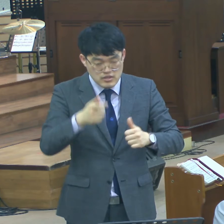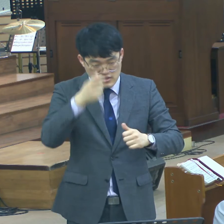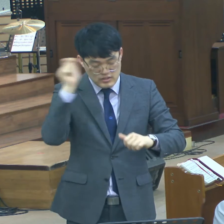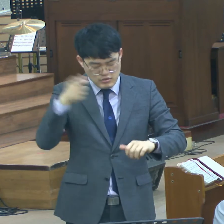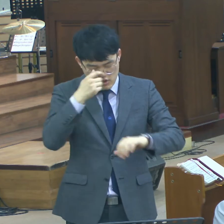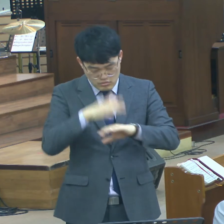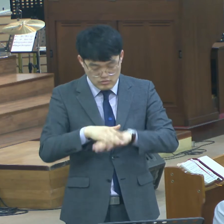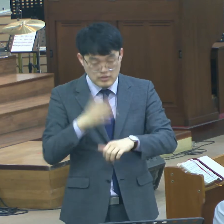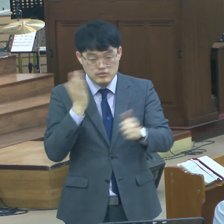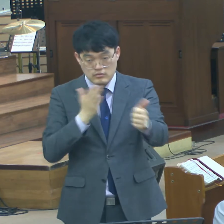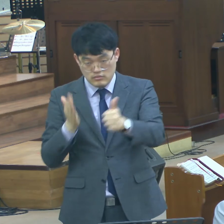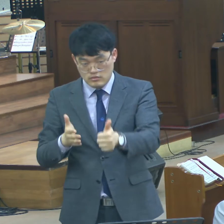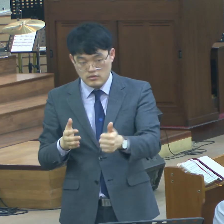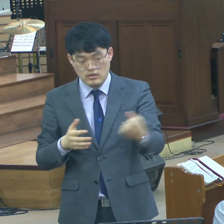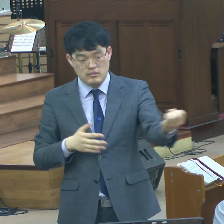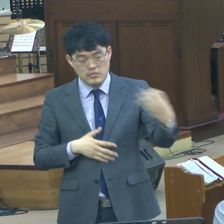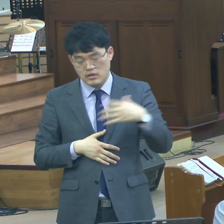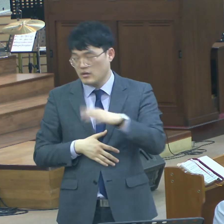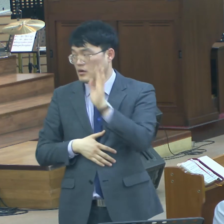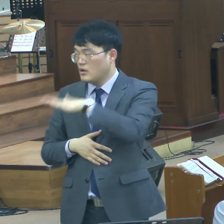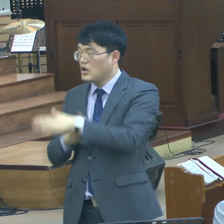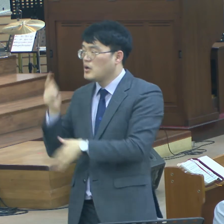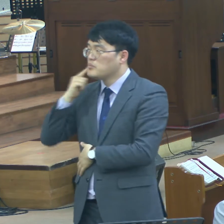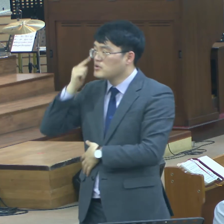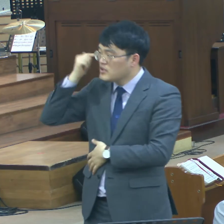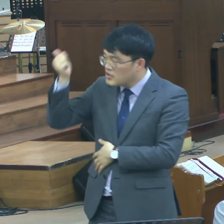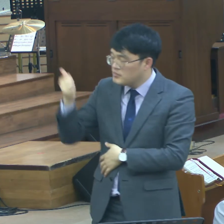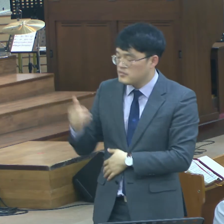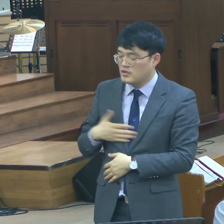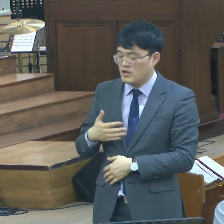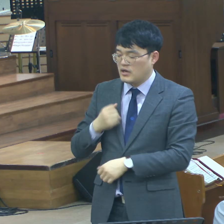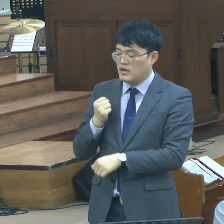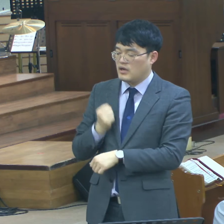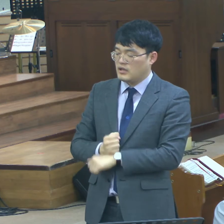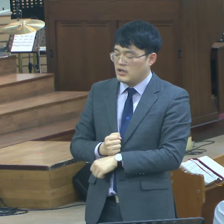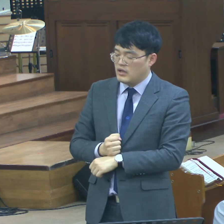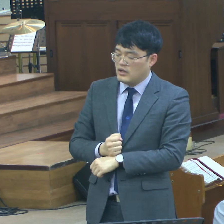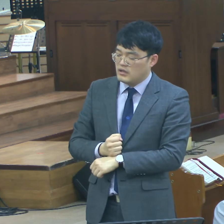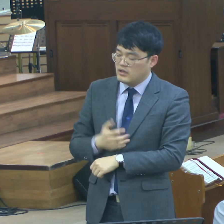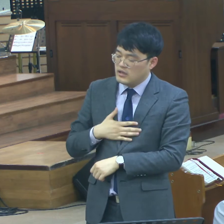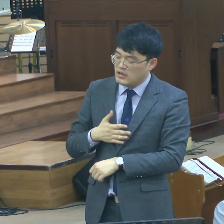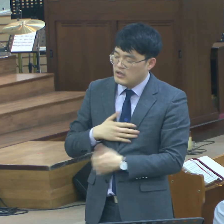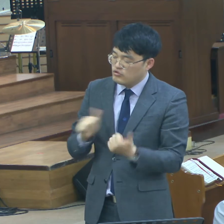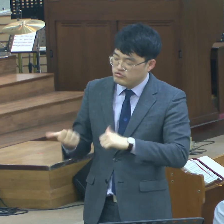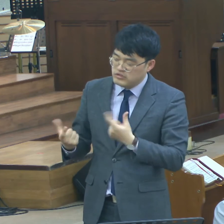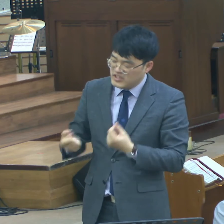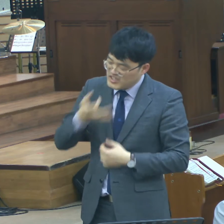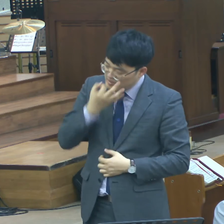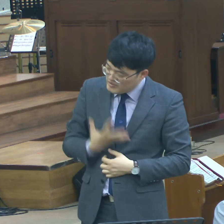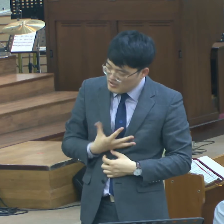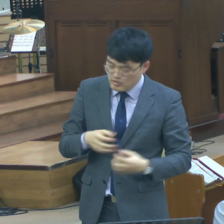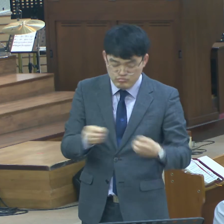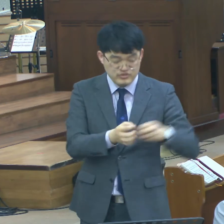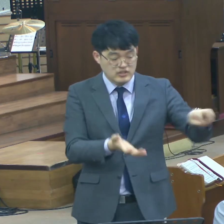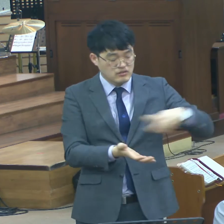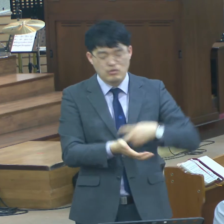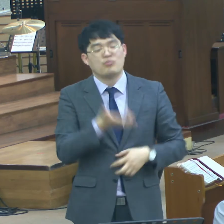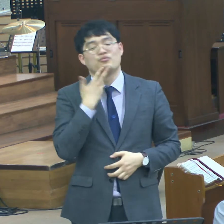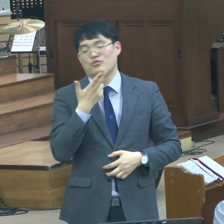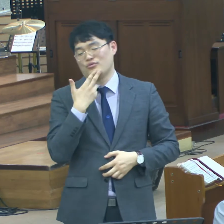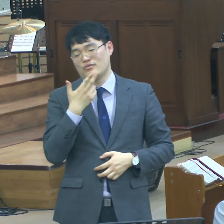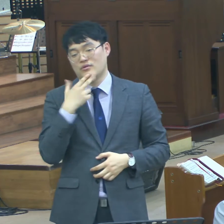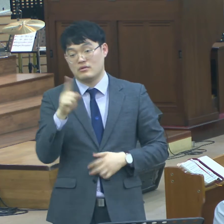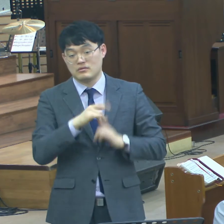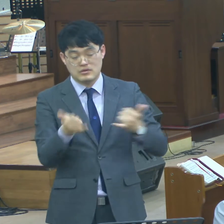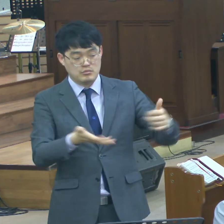문자가 오는데 목사님 안 하다고 하려니까 죽을 것 같아요. 이런 문자는 하나도 오지 않았습니다.